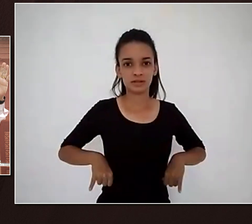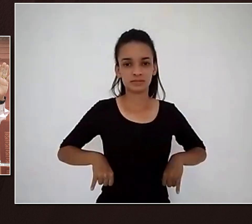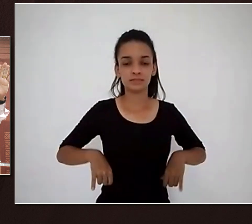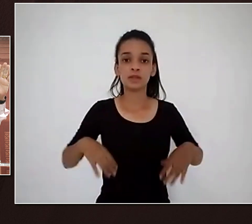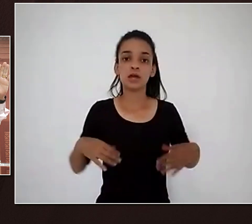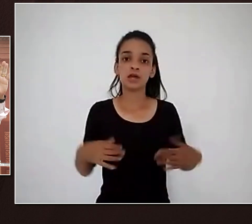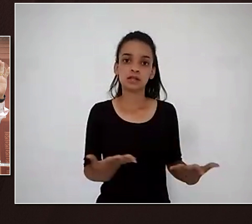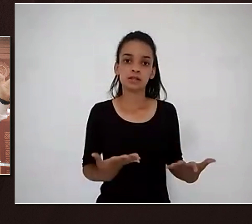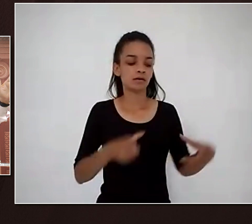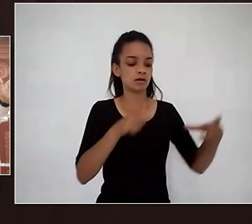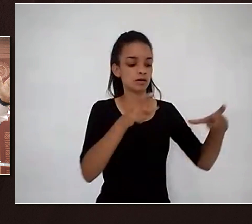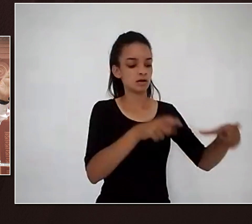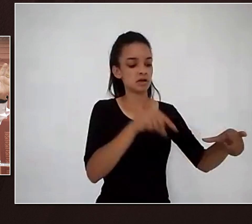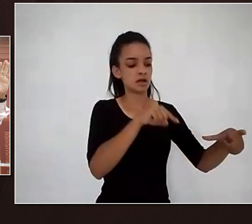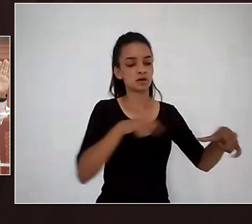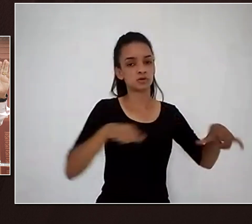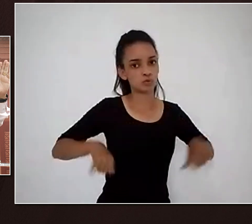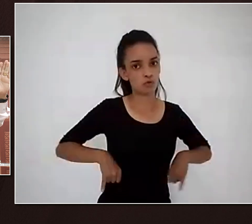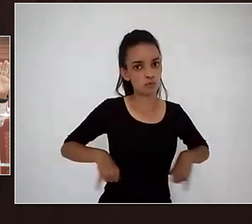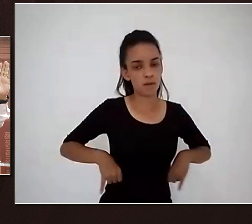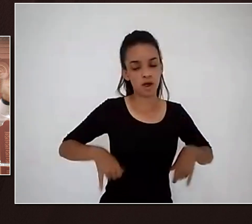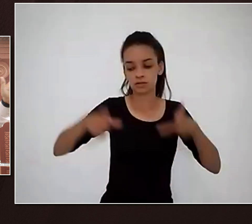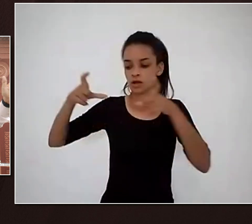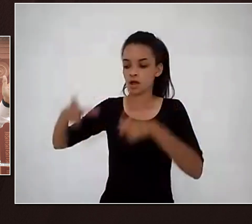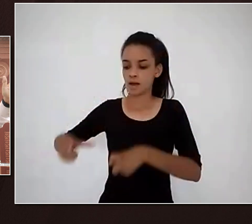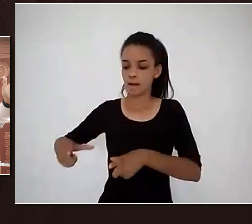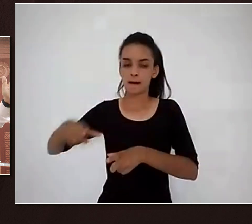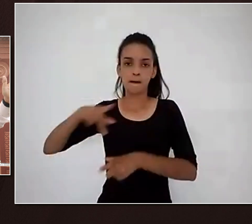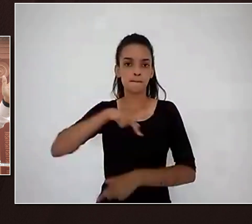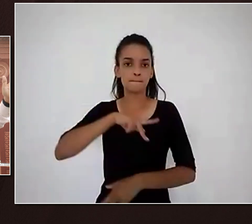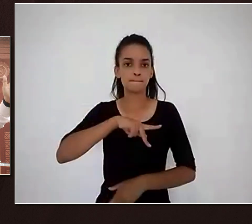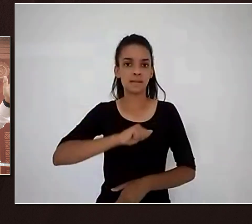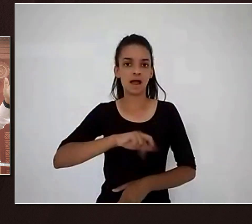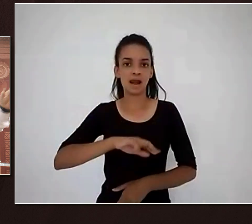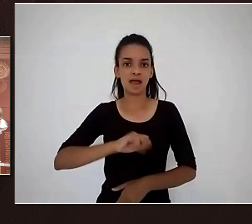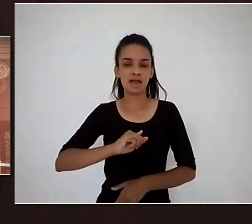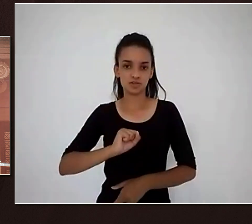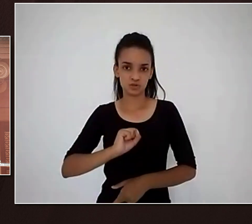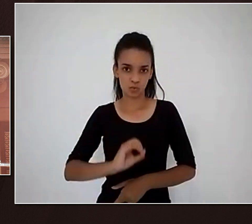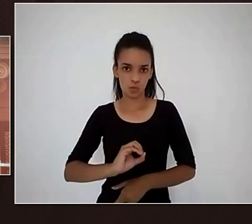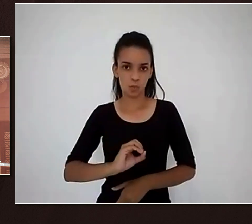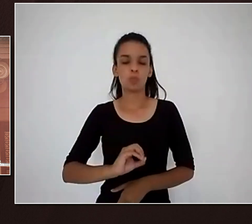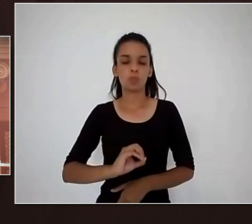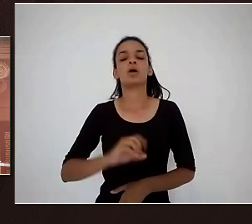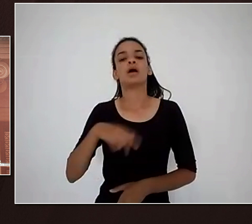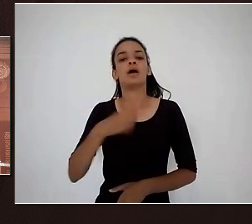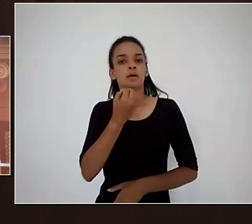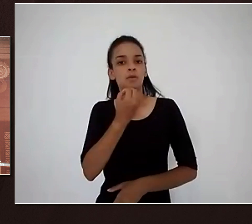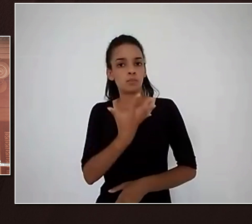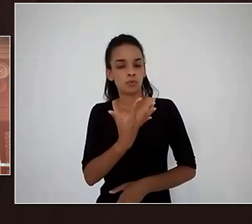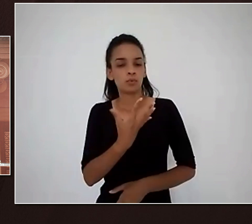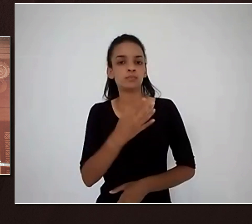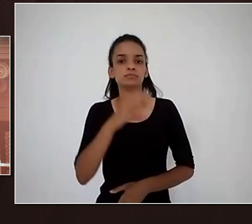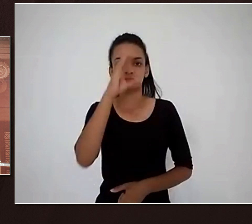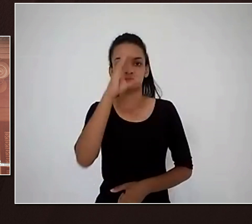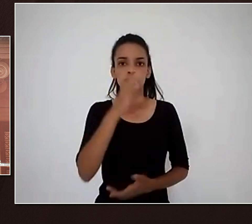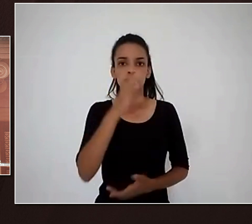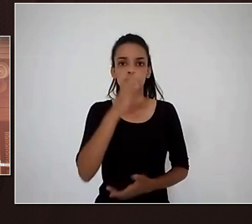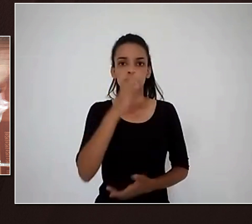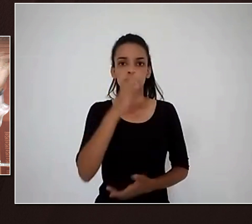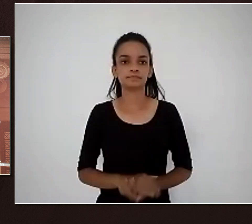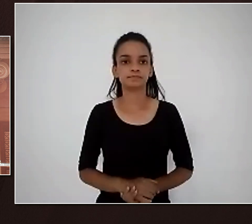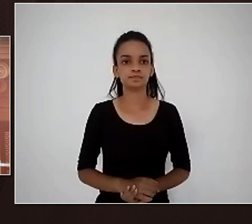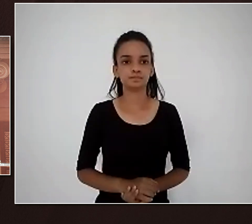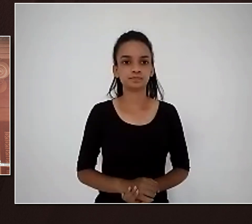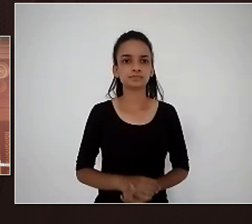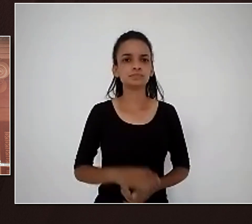sessão de tormentos para os quem não creu, tá? Então vamos pregar o evangelho, vamos tirar as pessoas, vamos